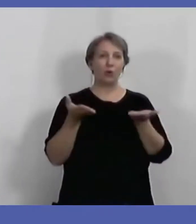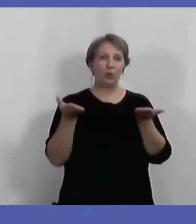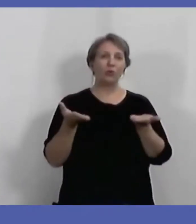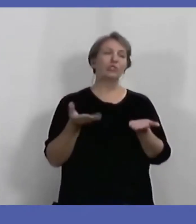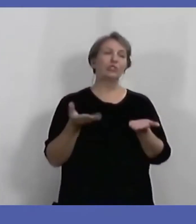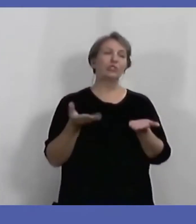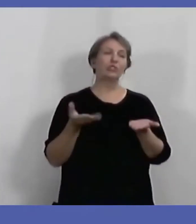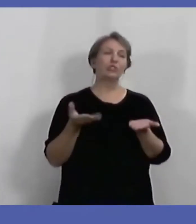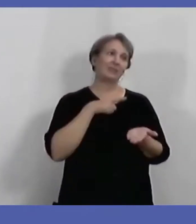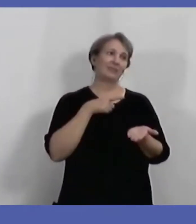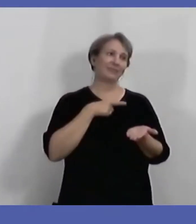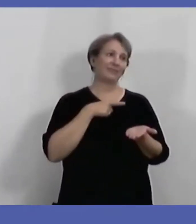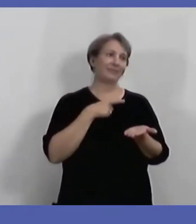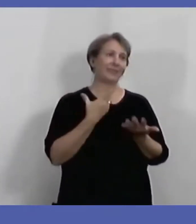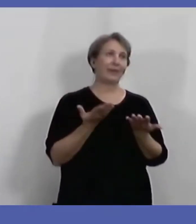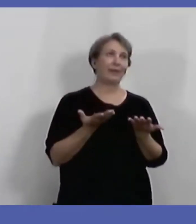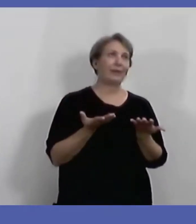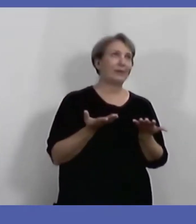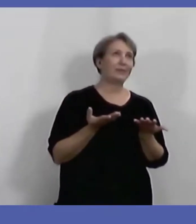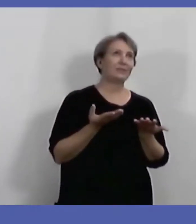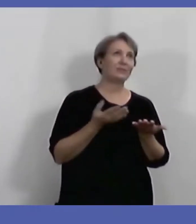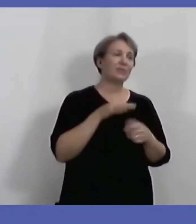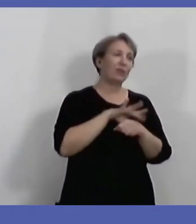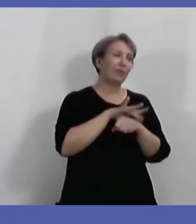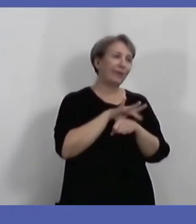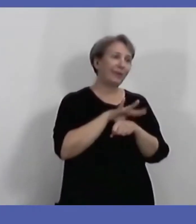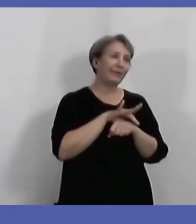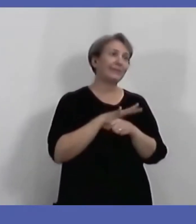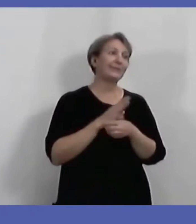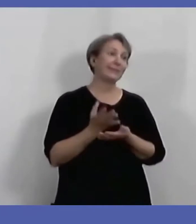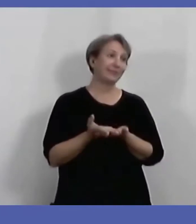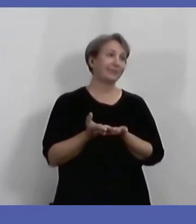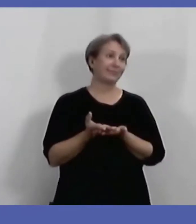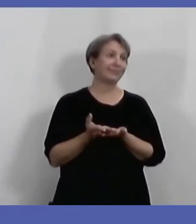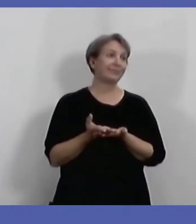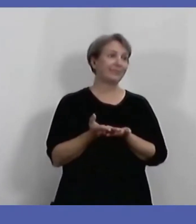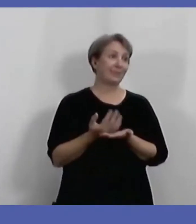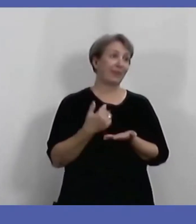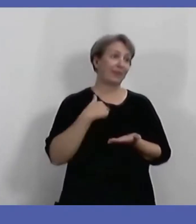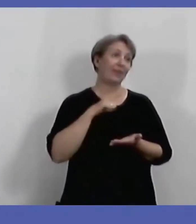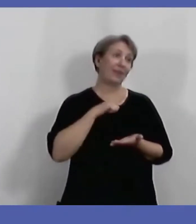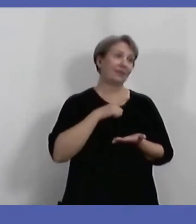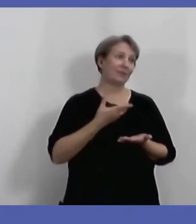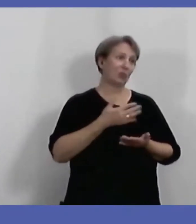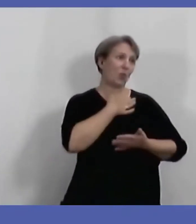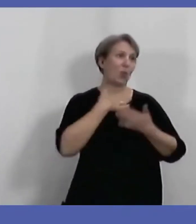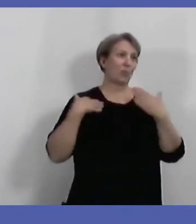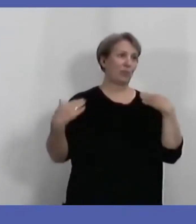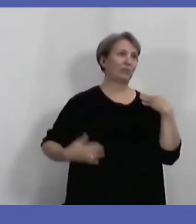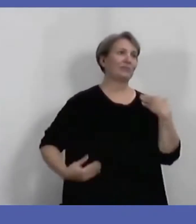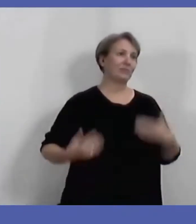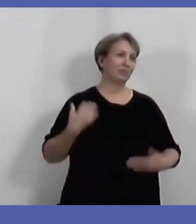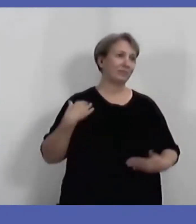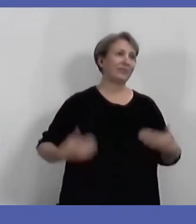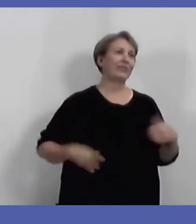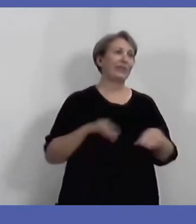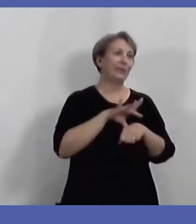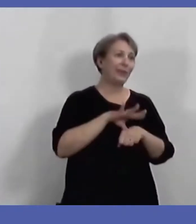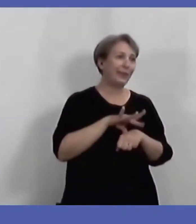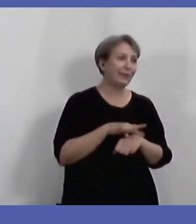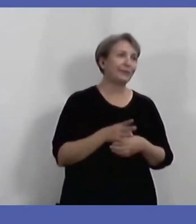queridos irmãos faleceram por causa do corpo que é fraco. Mas, irmãos, Deus deu uma promessa